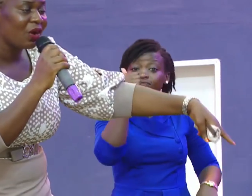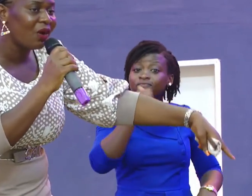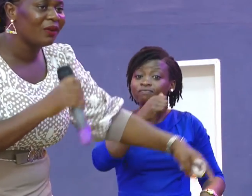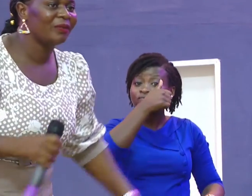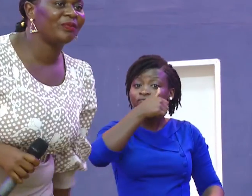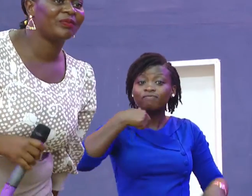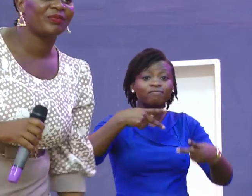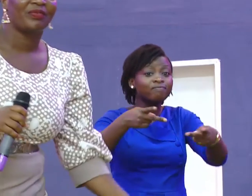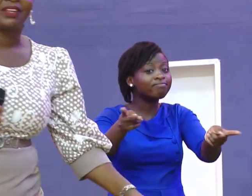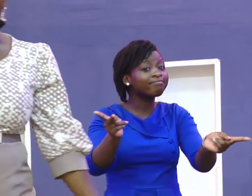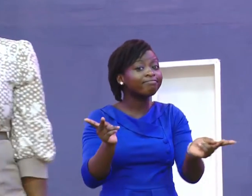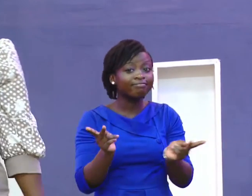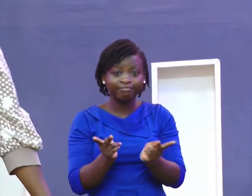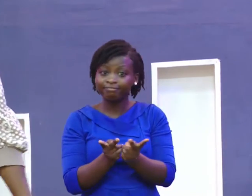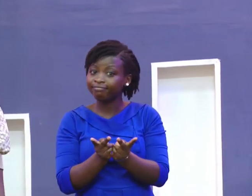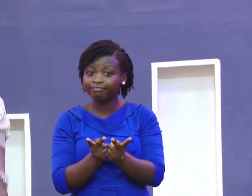Muchifeto